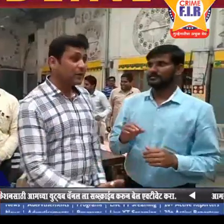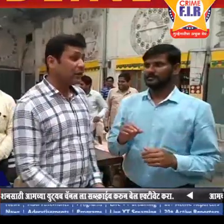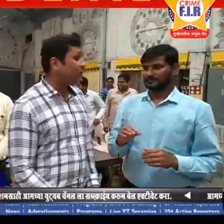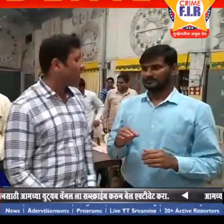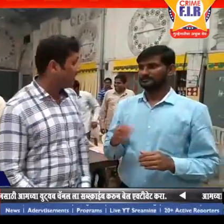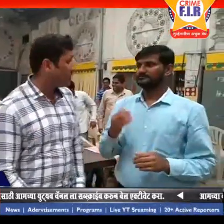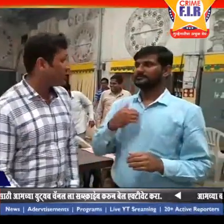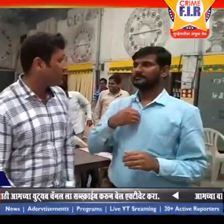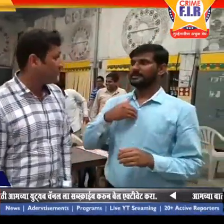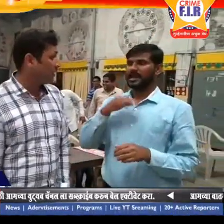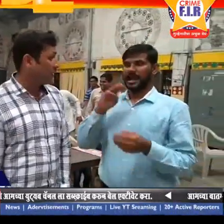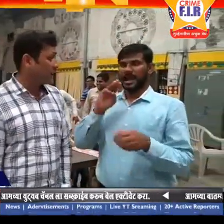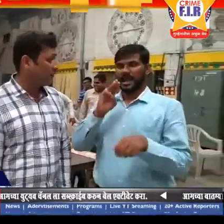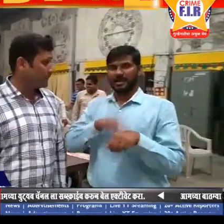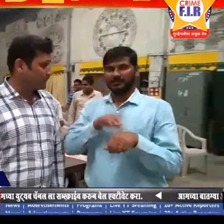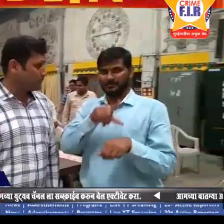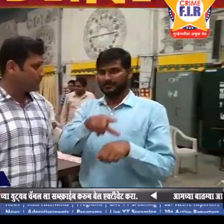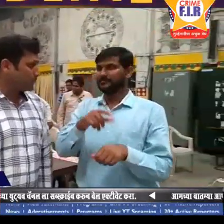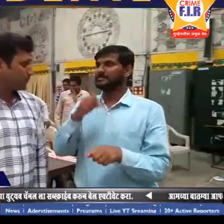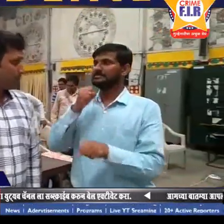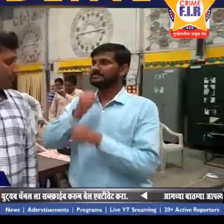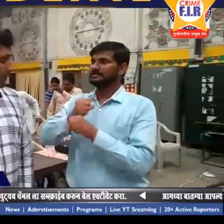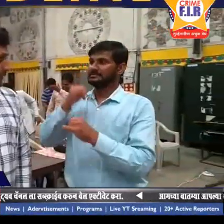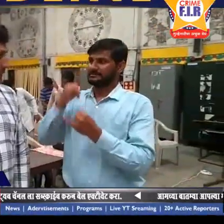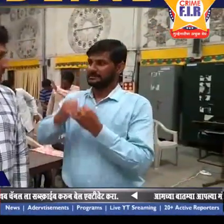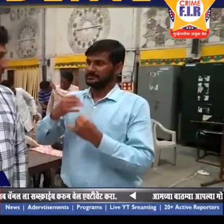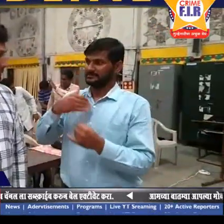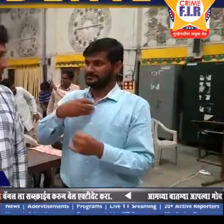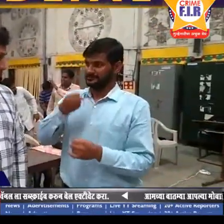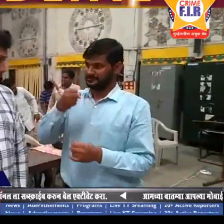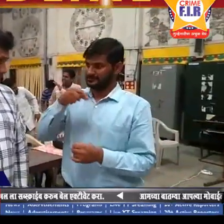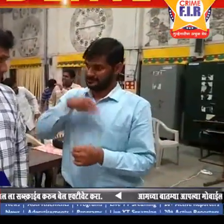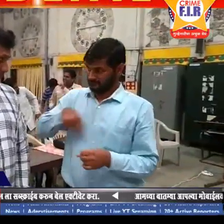जे पदाधिकारी आहेत तेही इथे जमलेले आहेत.